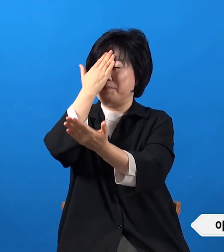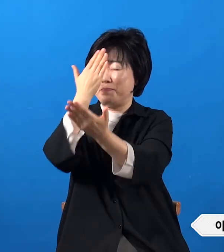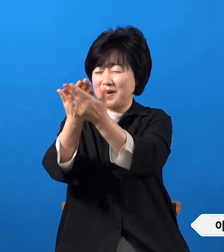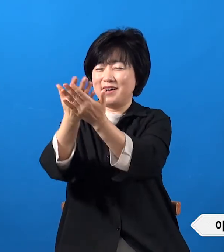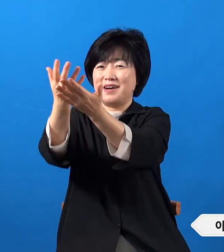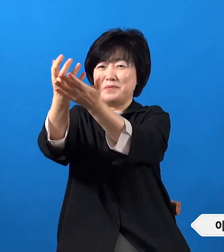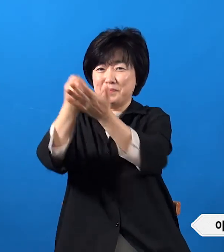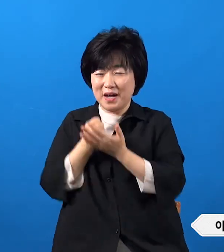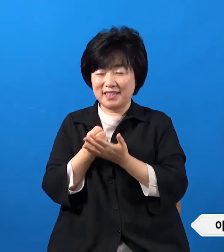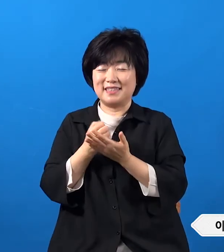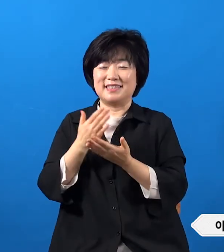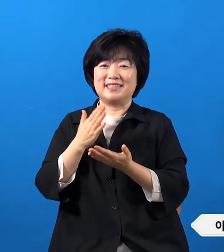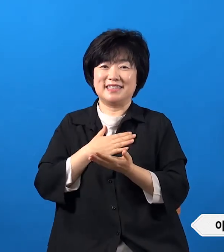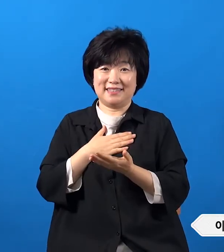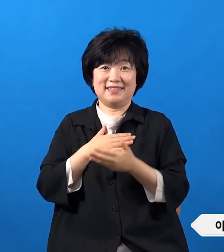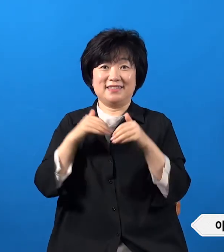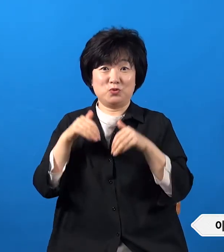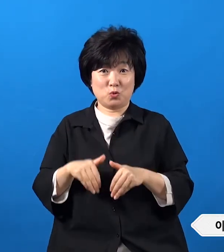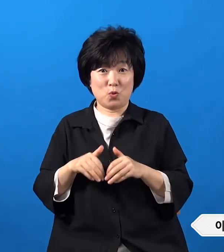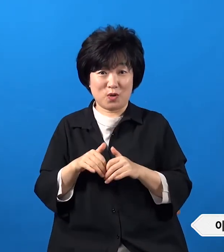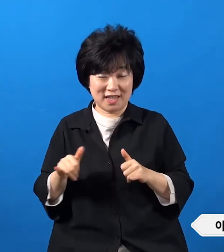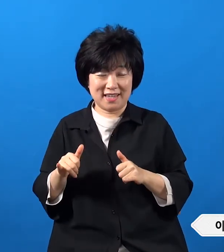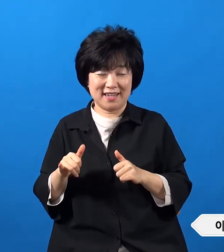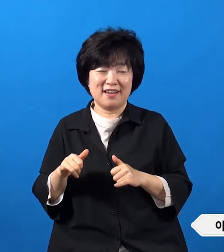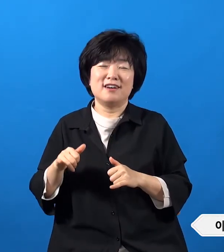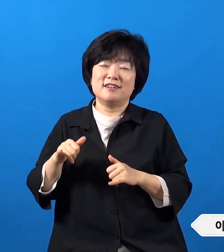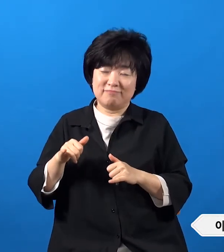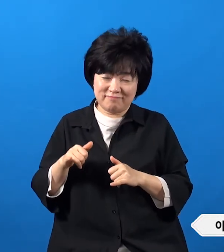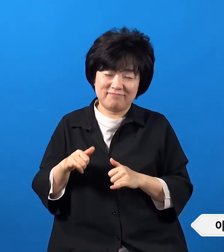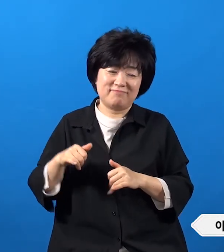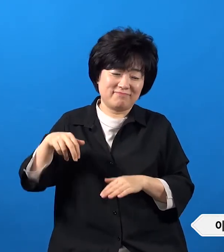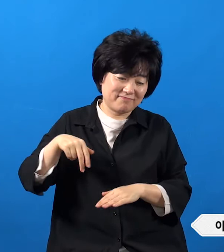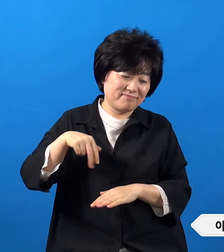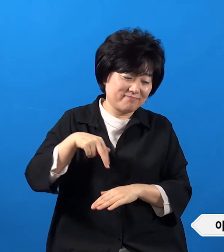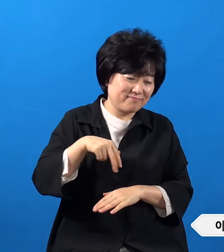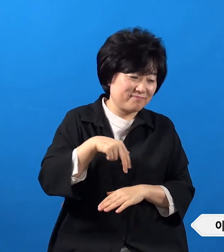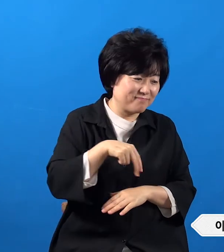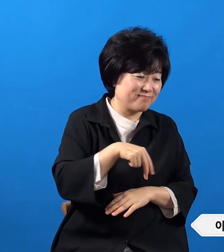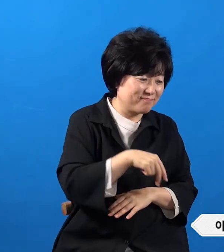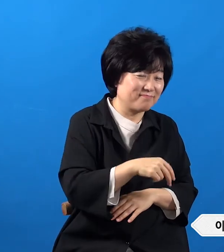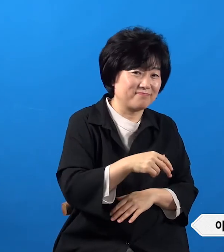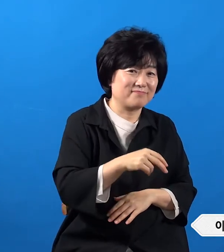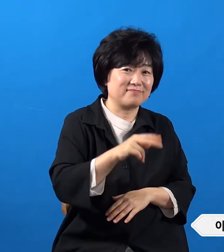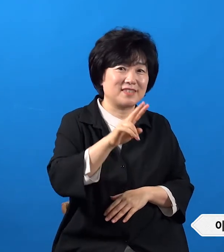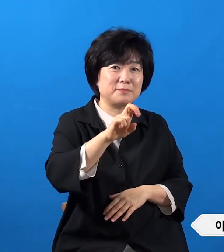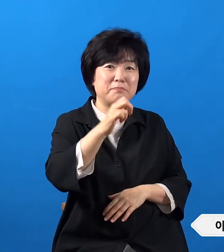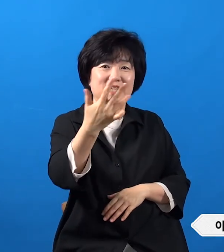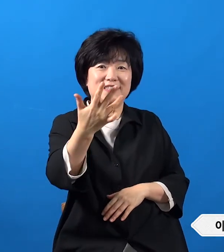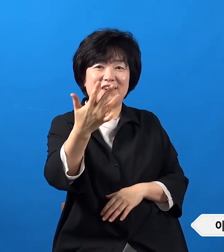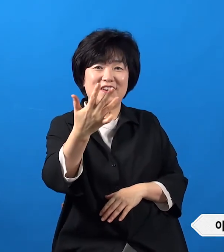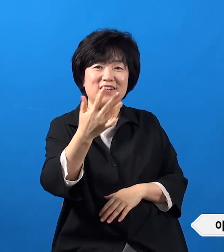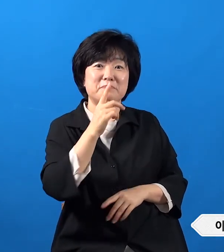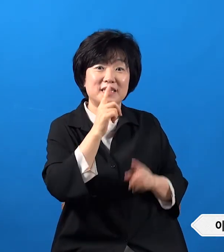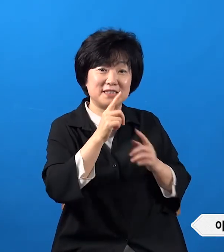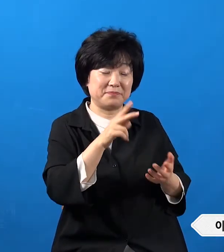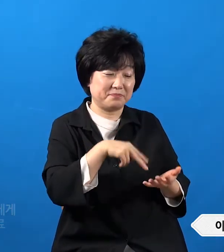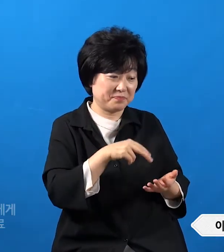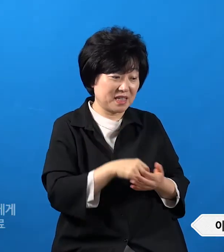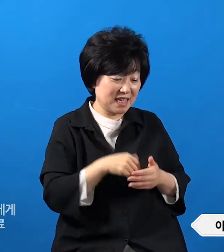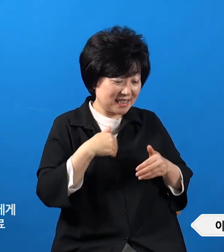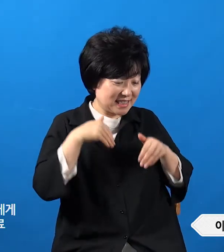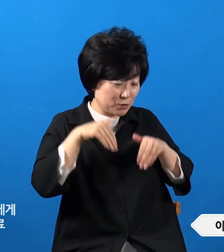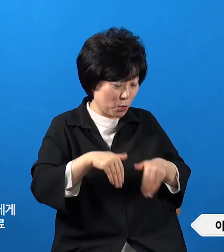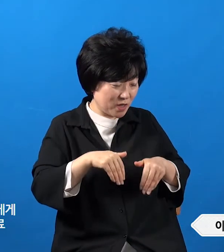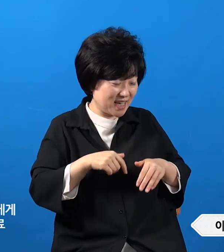10,000달란트를 탕감받은 종이 그 다음에 어떤 일을 합니까? 본문 28절 보세요. 같이 읽겠습니다. 28절 시작.